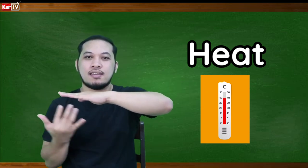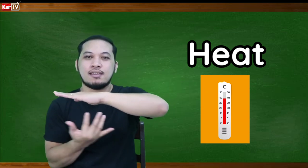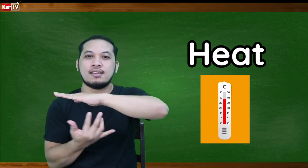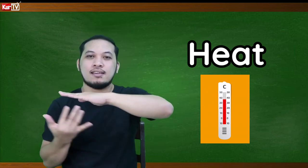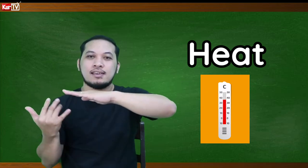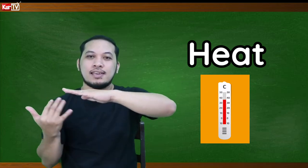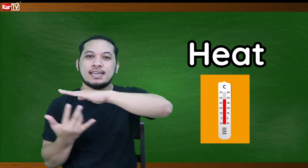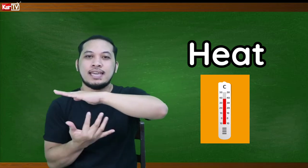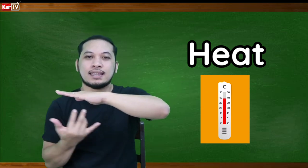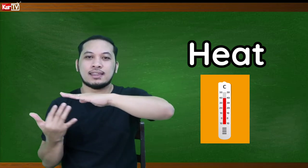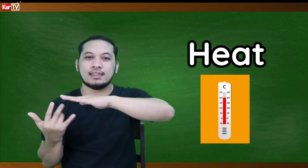Heat.